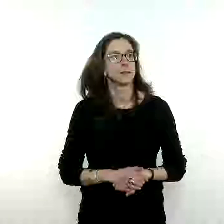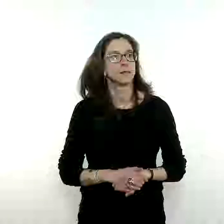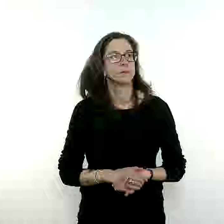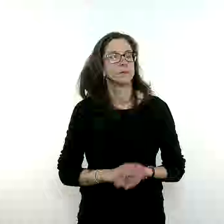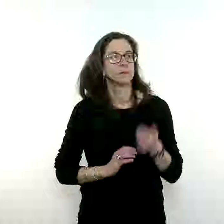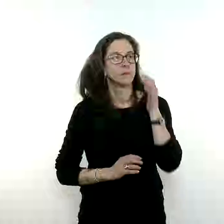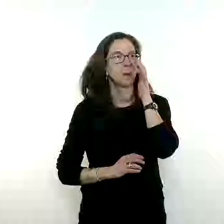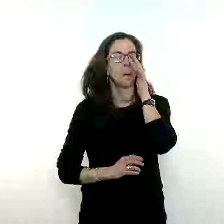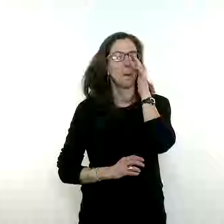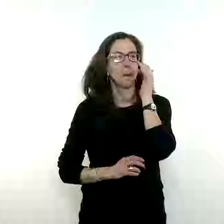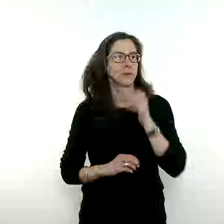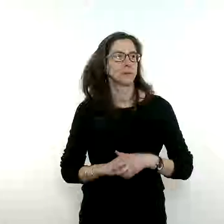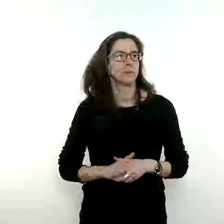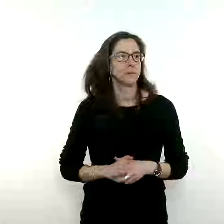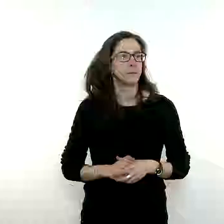Merci beaucoup.